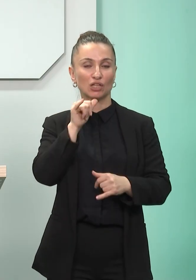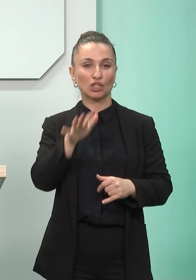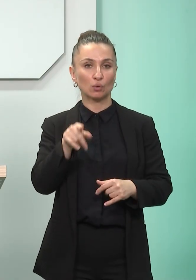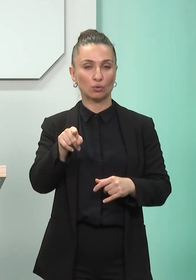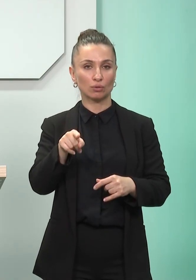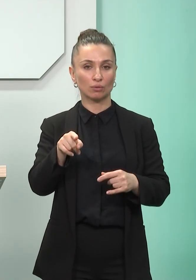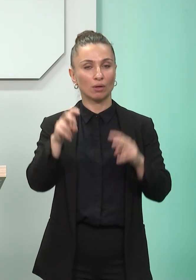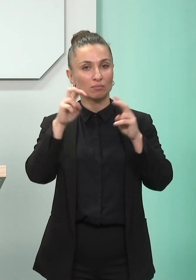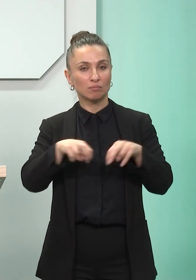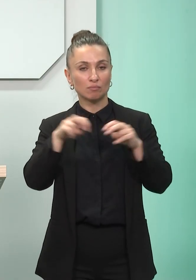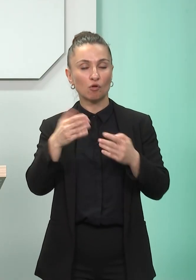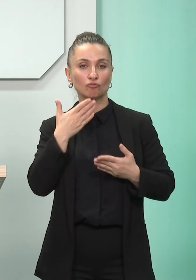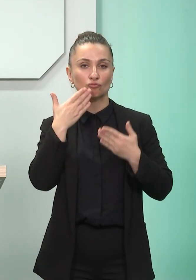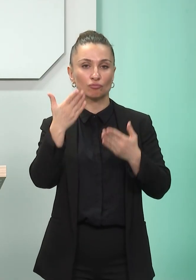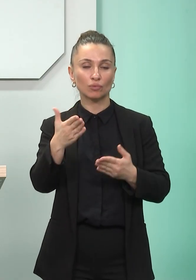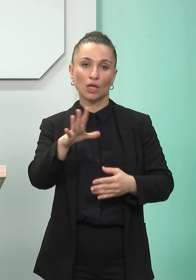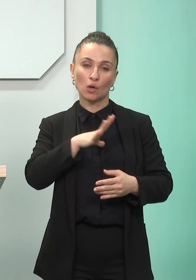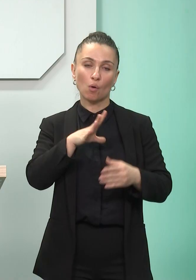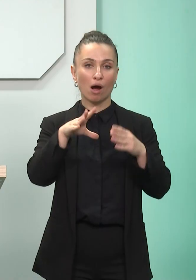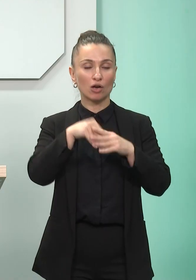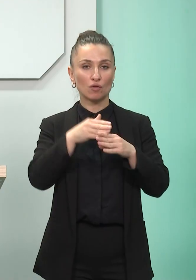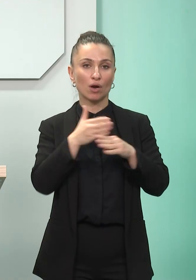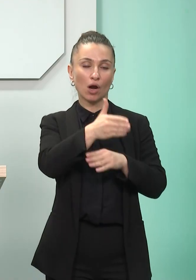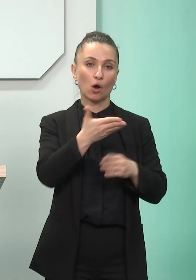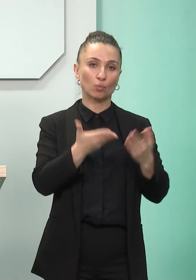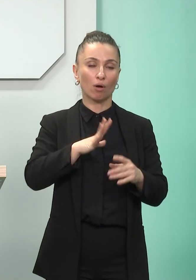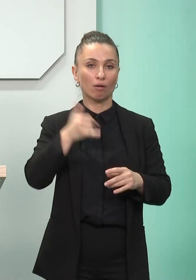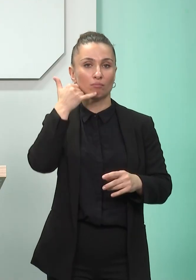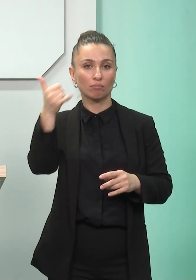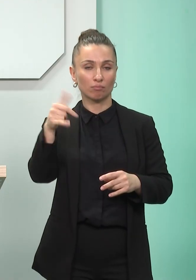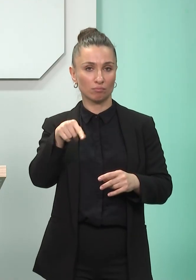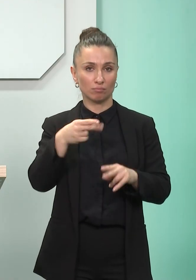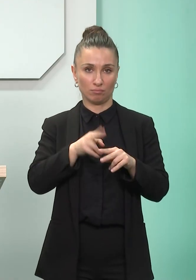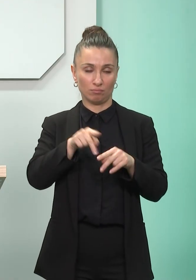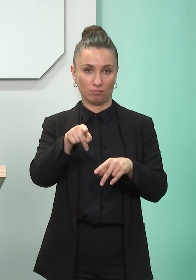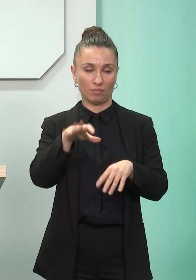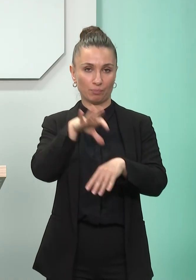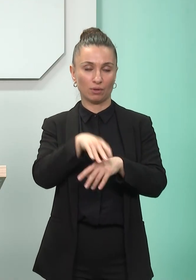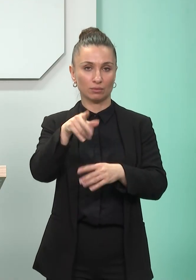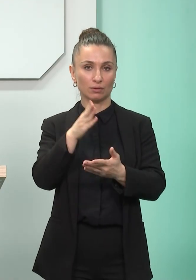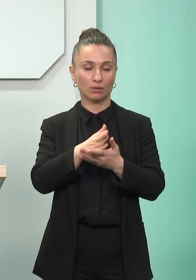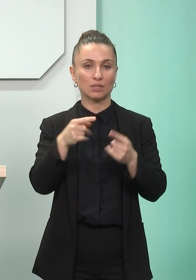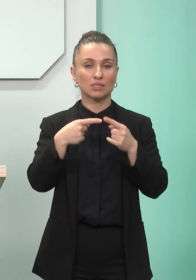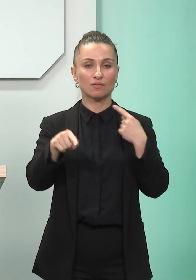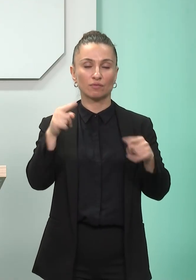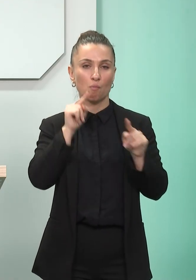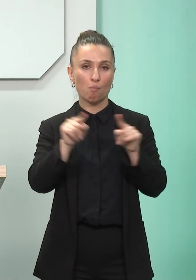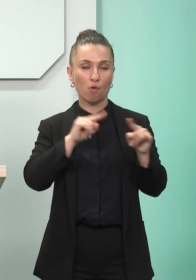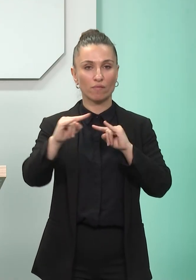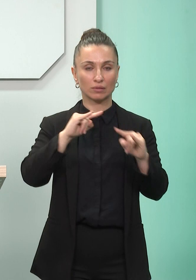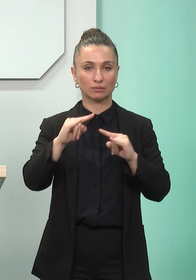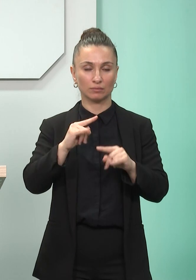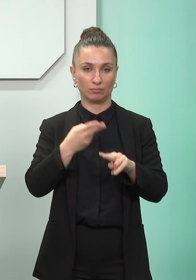იმის გადასამოწმებლად იყვნენ თუ არა არჩევნებზე. რაც თავის მხრივ გავს სხვადასხვა